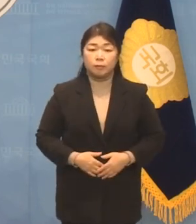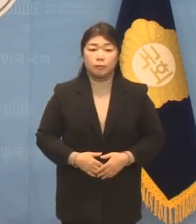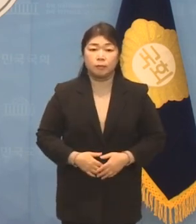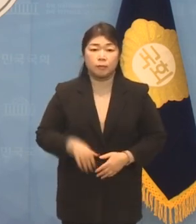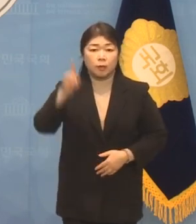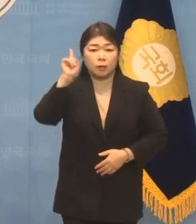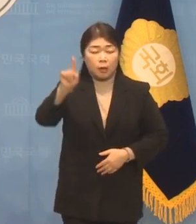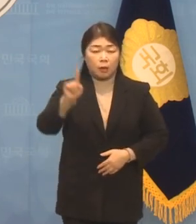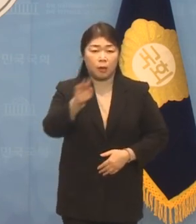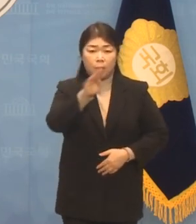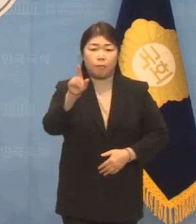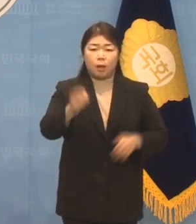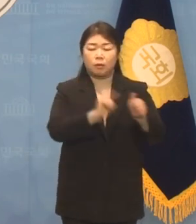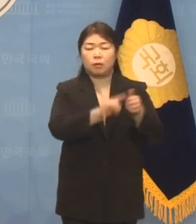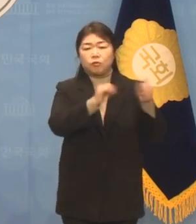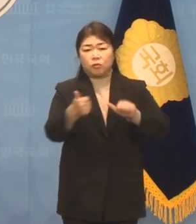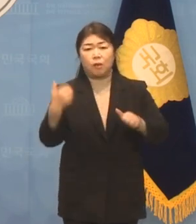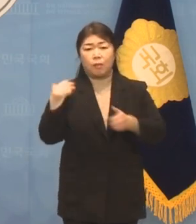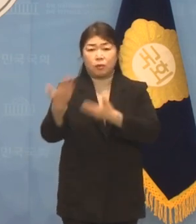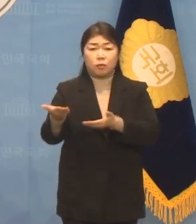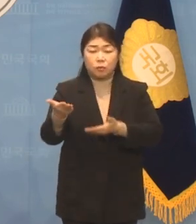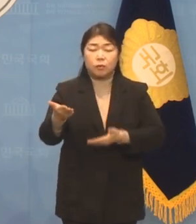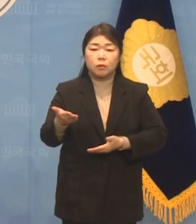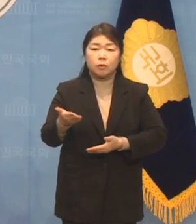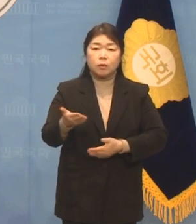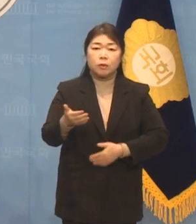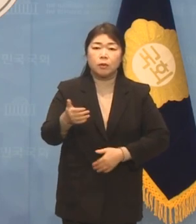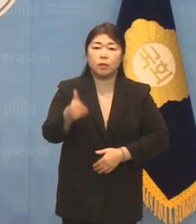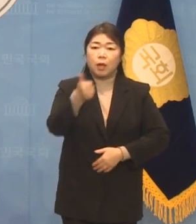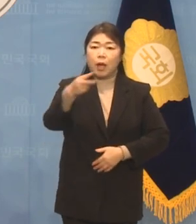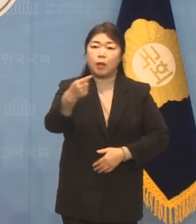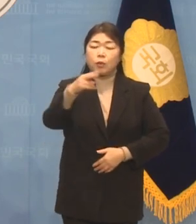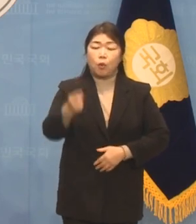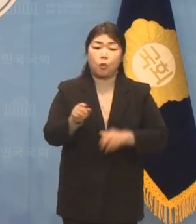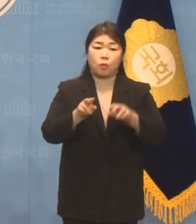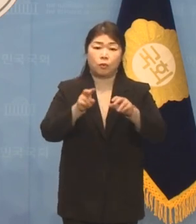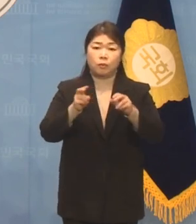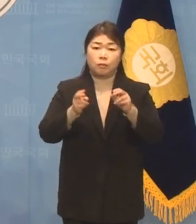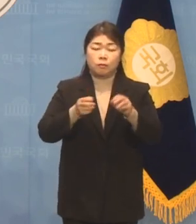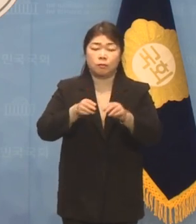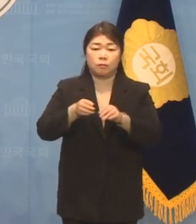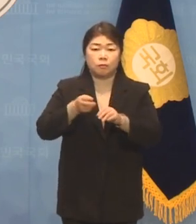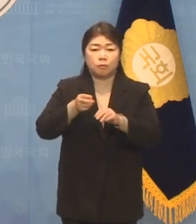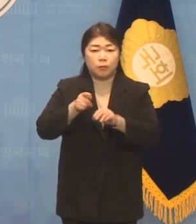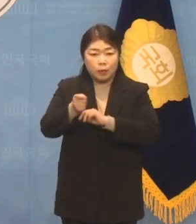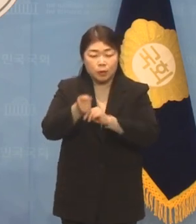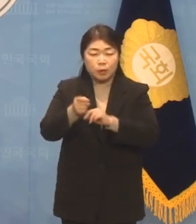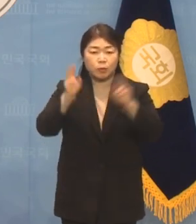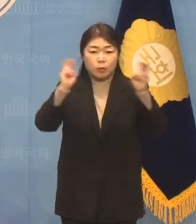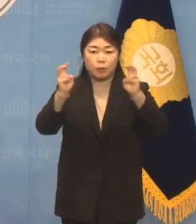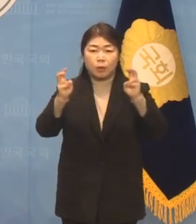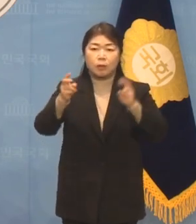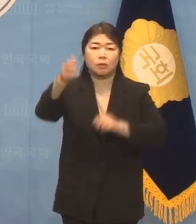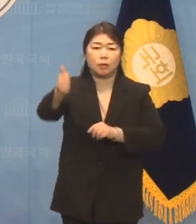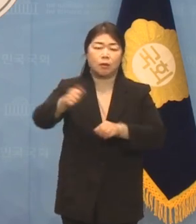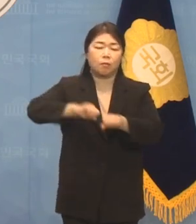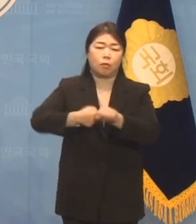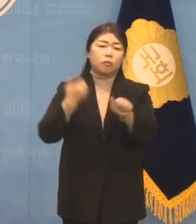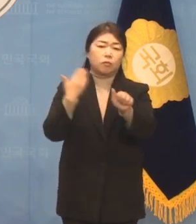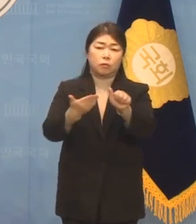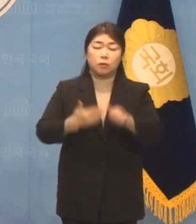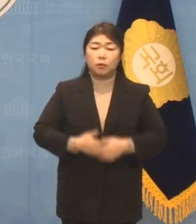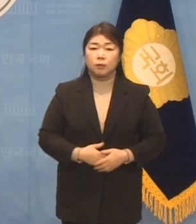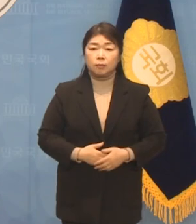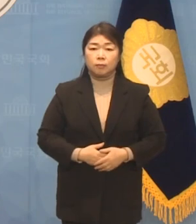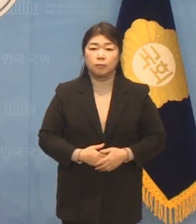열사를 죽음에 이르게 한 해동운수 사장 정승호의 선고 공판이 예정되어 있습니다. 지난해 고용노동부는 고